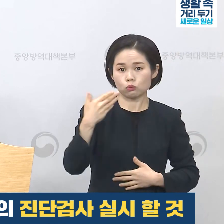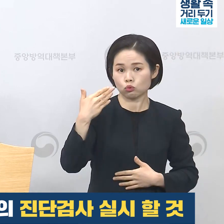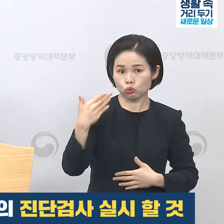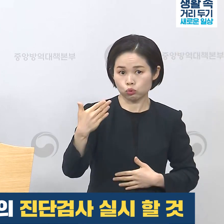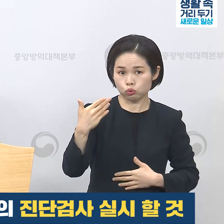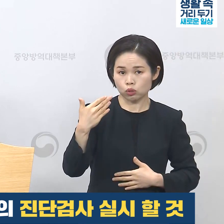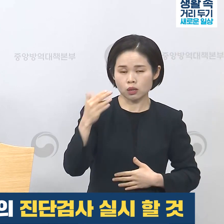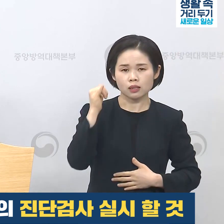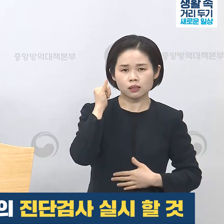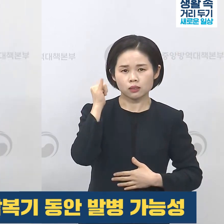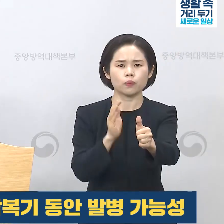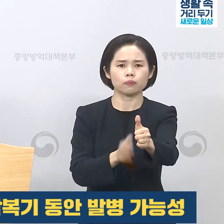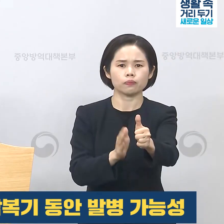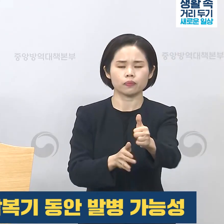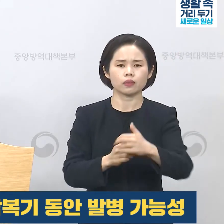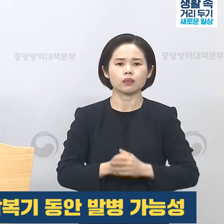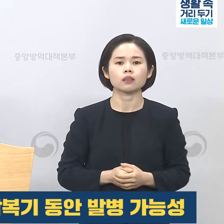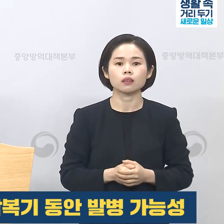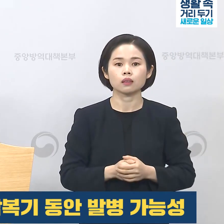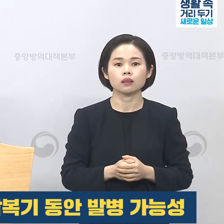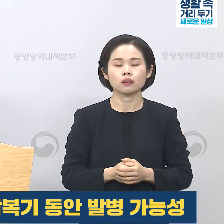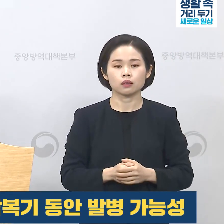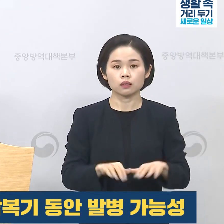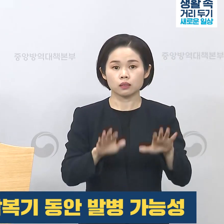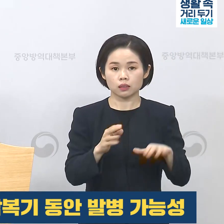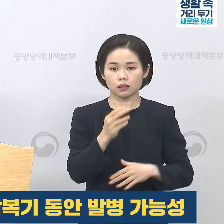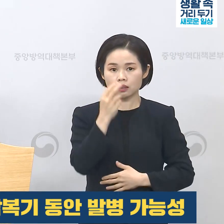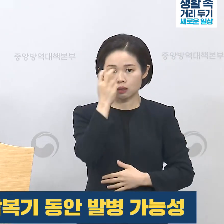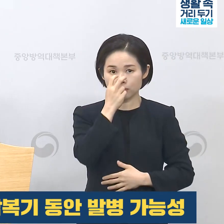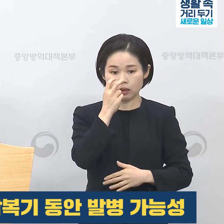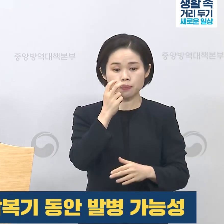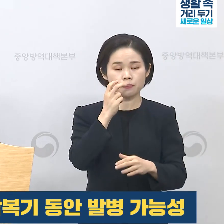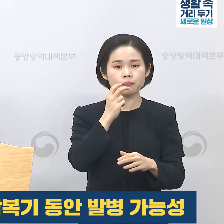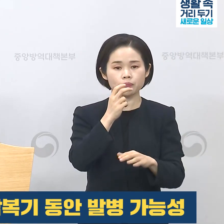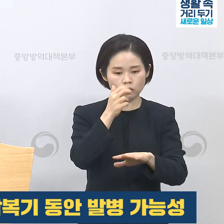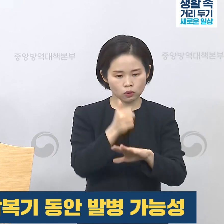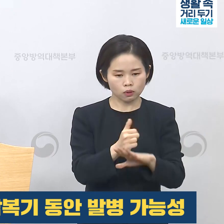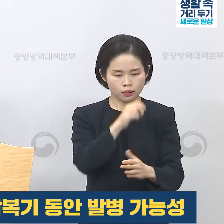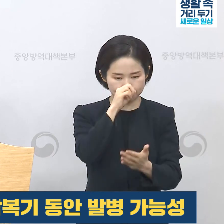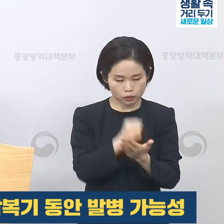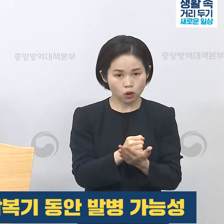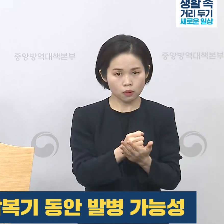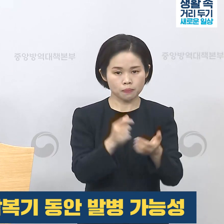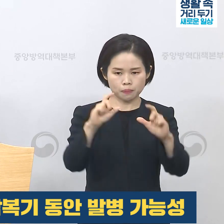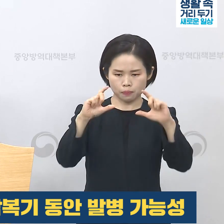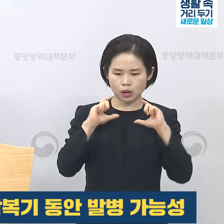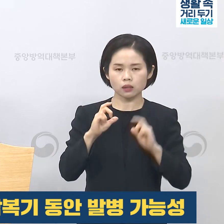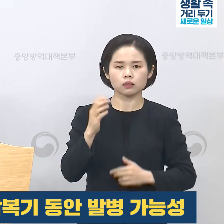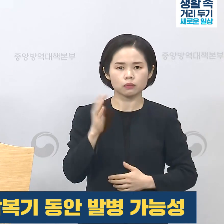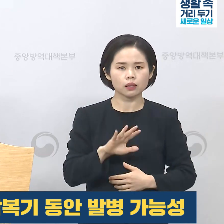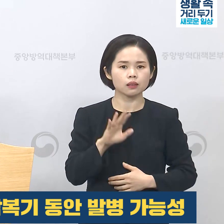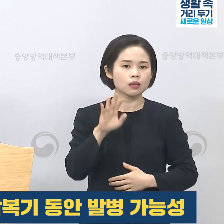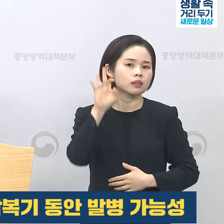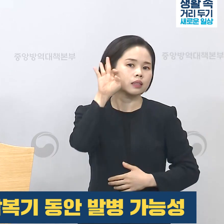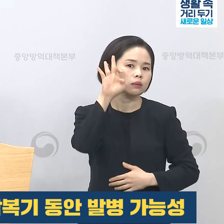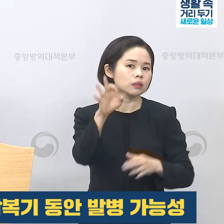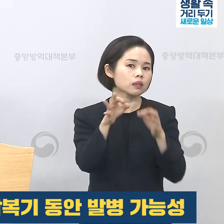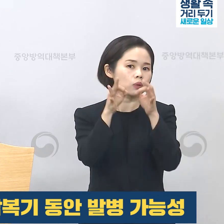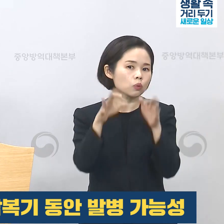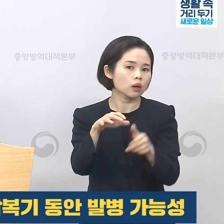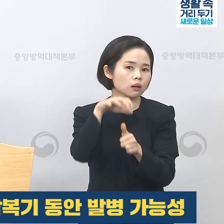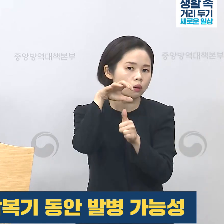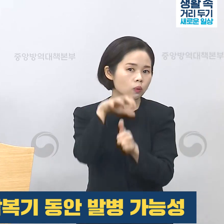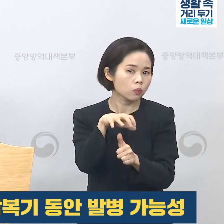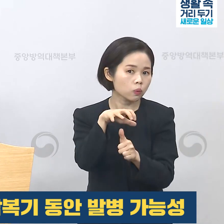것을 당부드립니다. 또한 이미 검사를 받으셔서 음성을 확인하였더라도 14일간의 잠복기